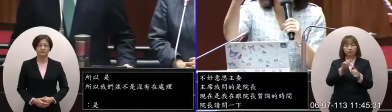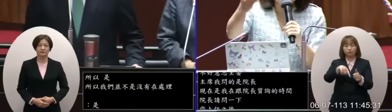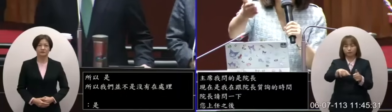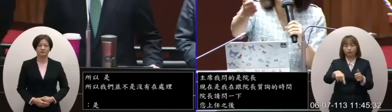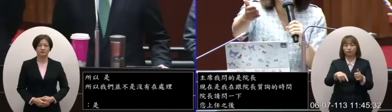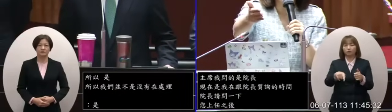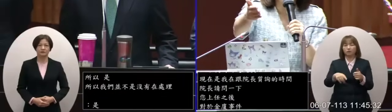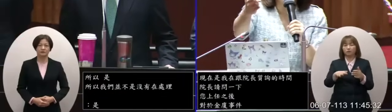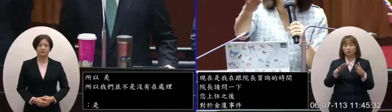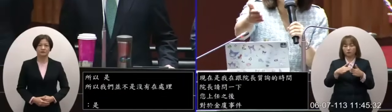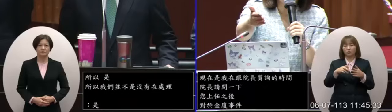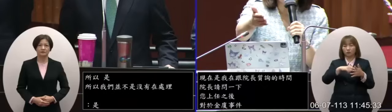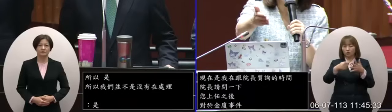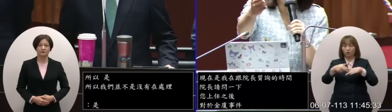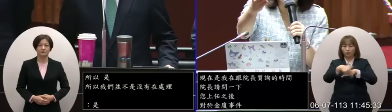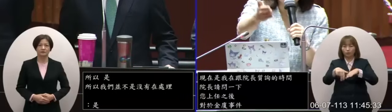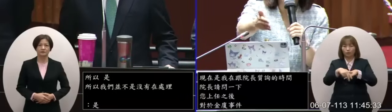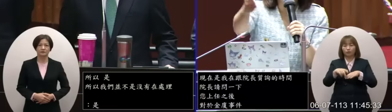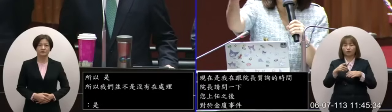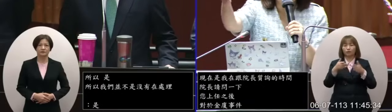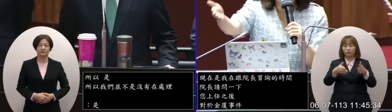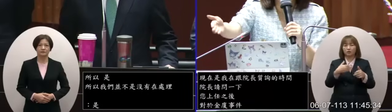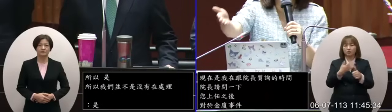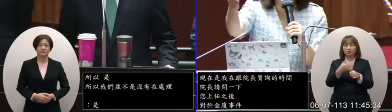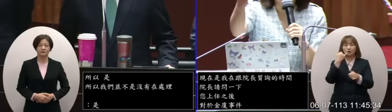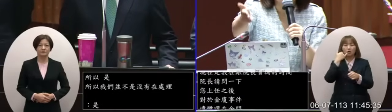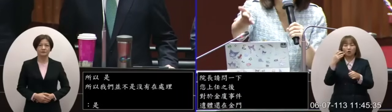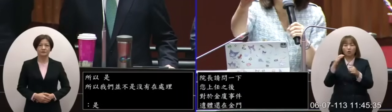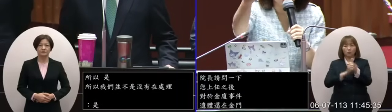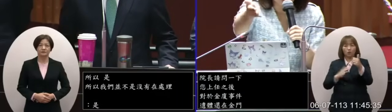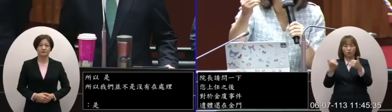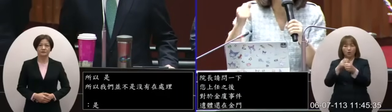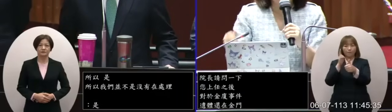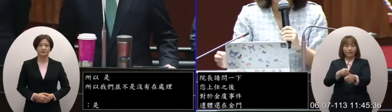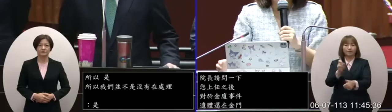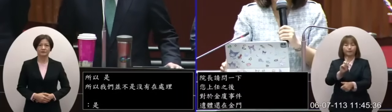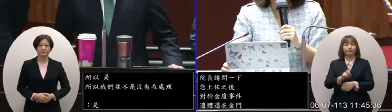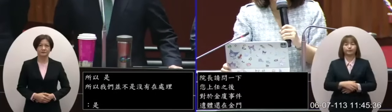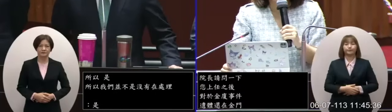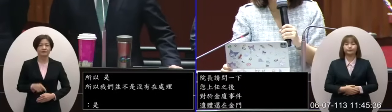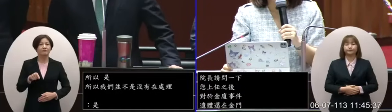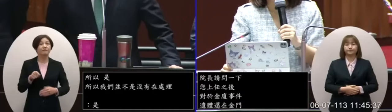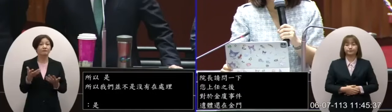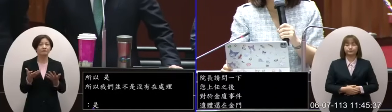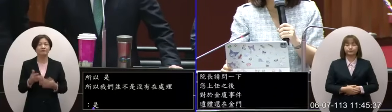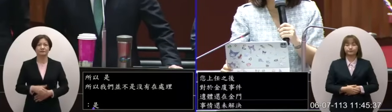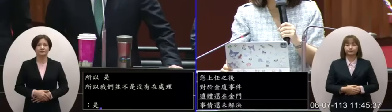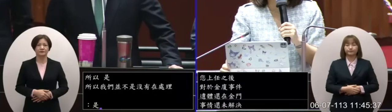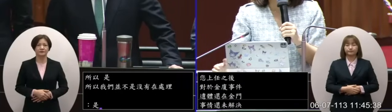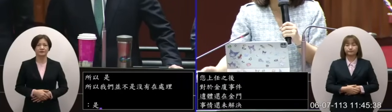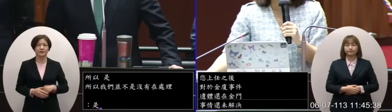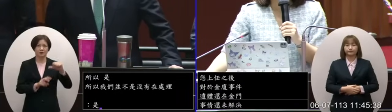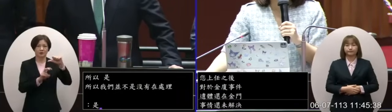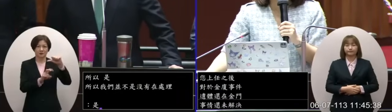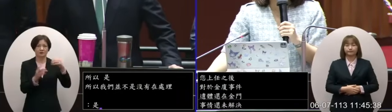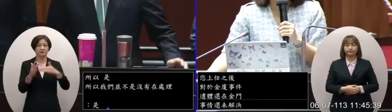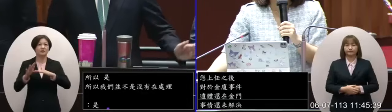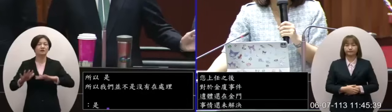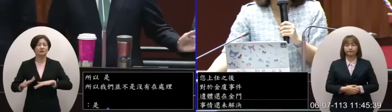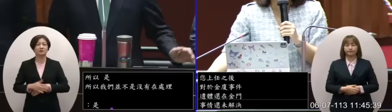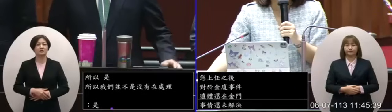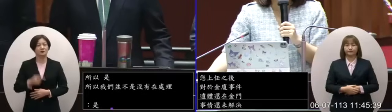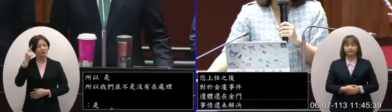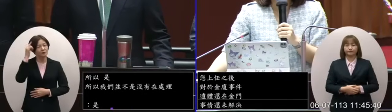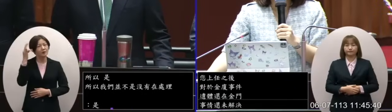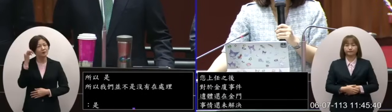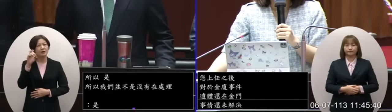处理？您接下来的规划会给予海委会的指示是什么？ 好，这520到现在十几天当中，